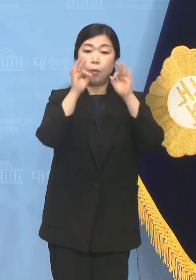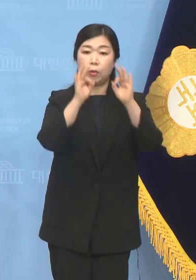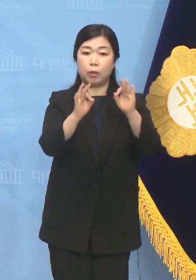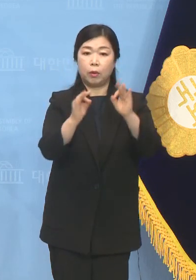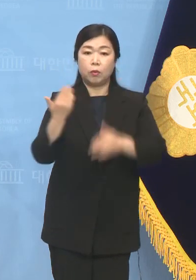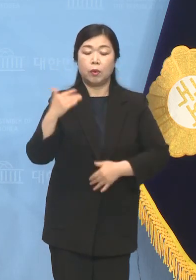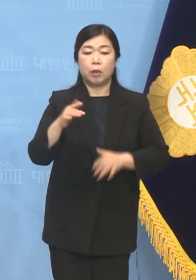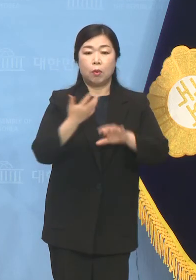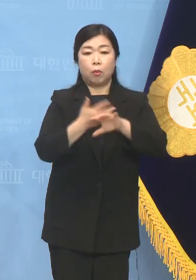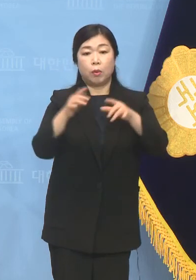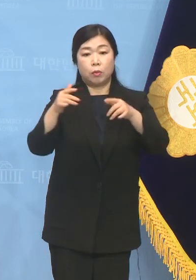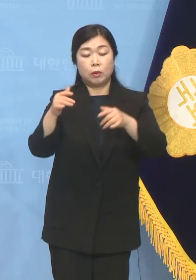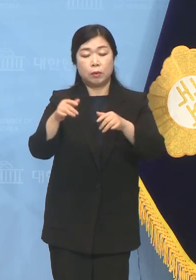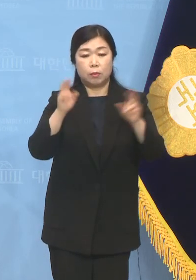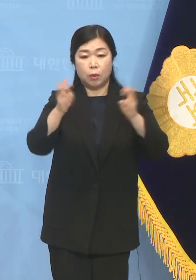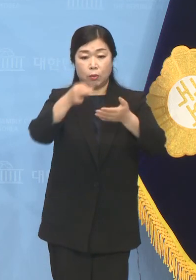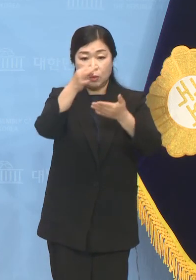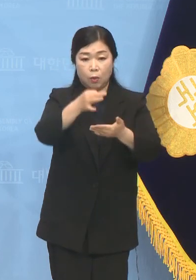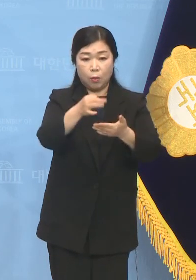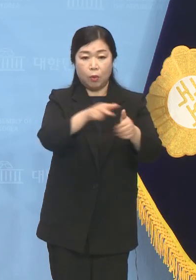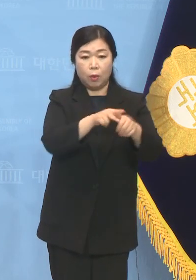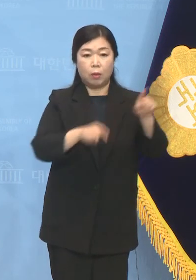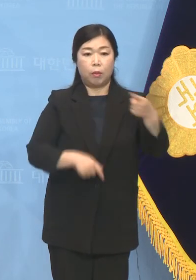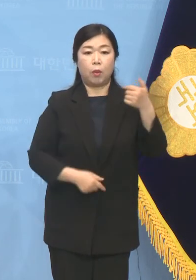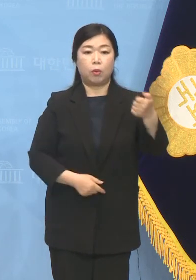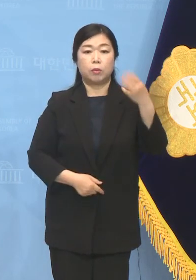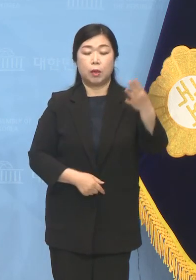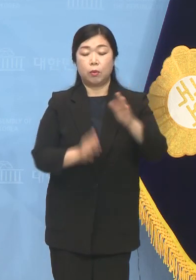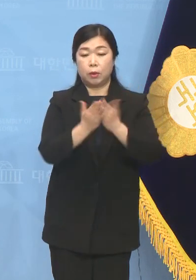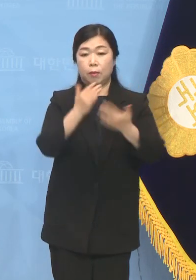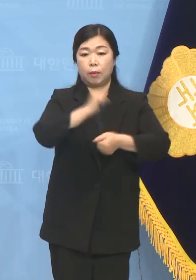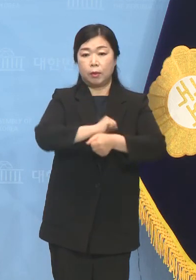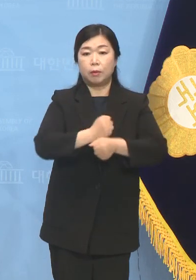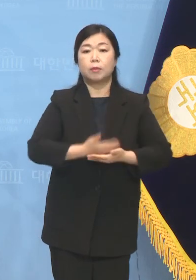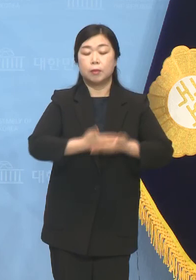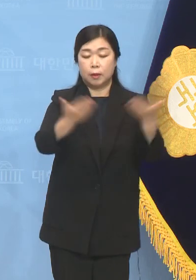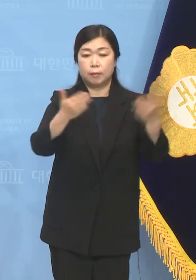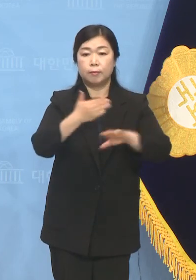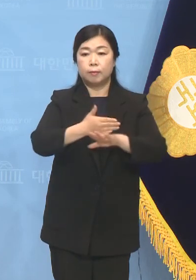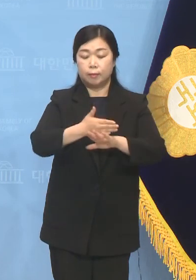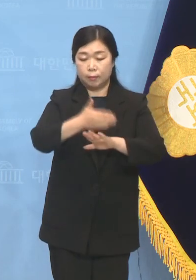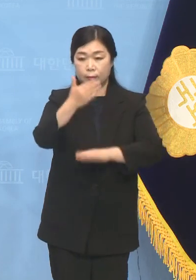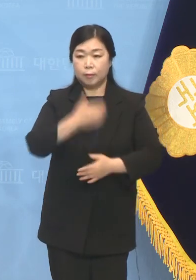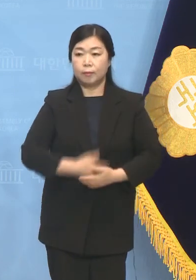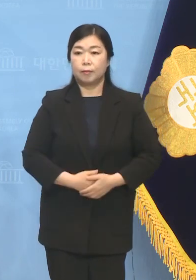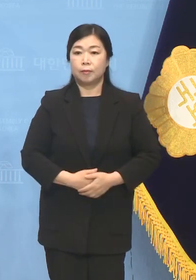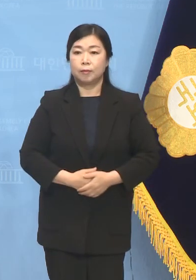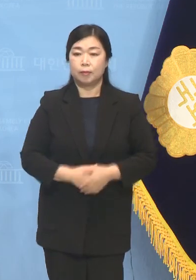최신 외국 입법 정보 제154호를 발간할 예정입니다. 감사합니다.